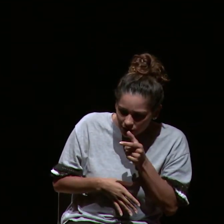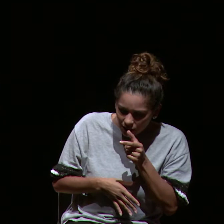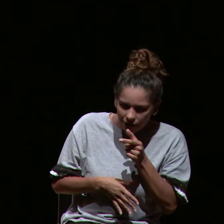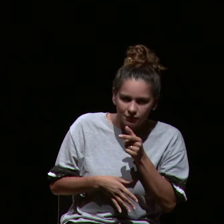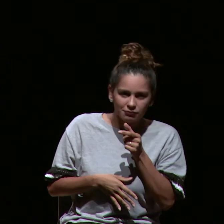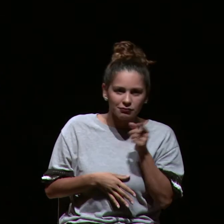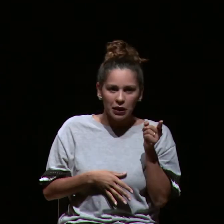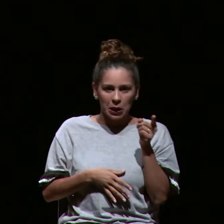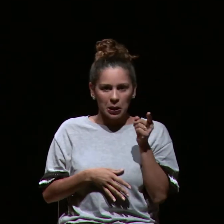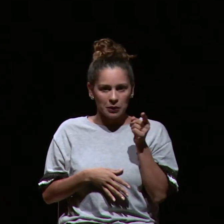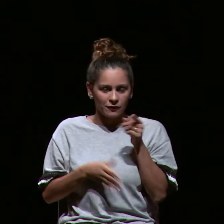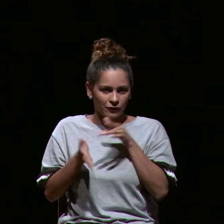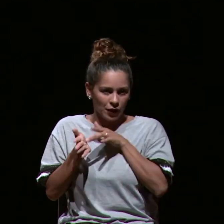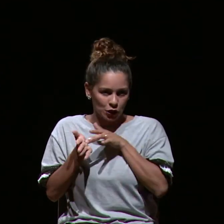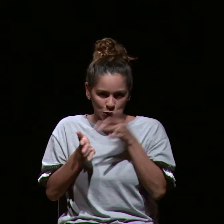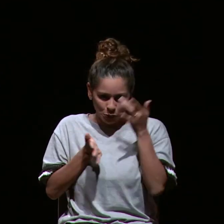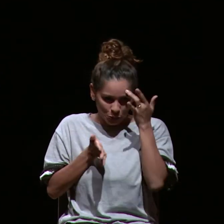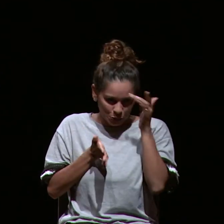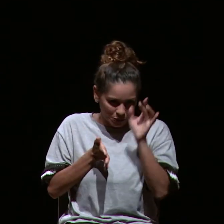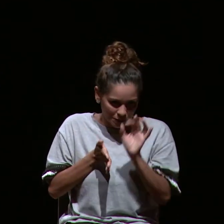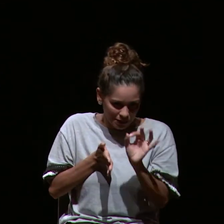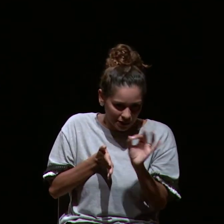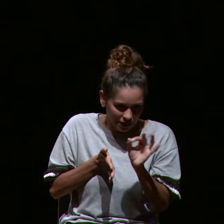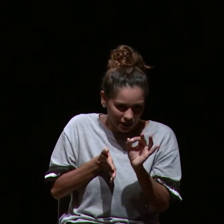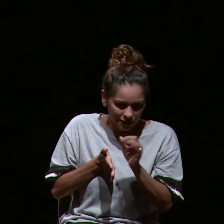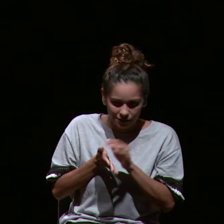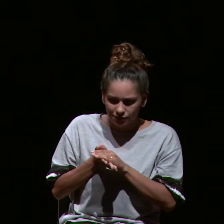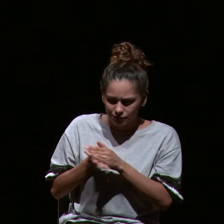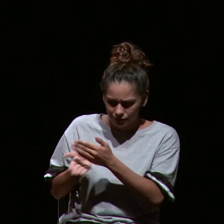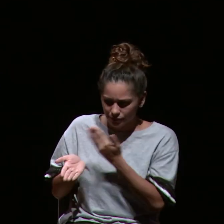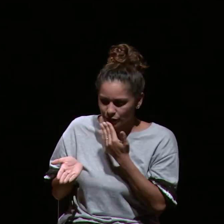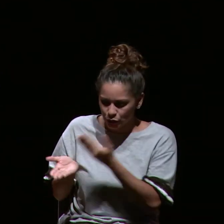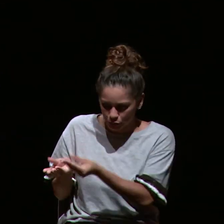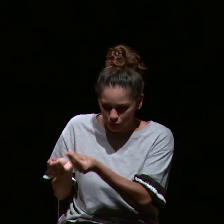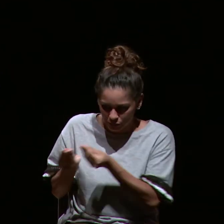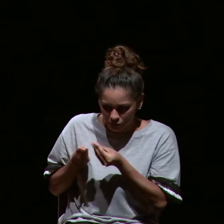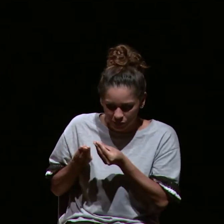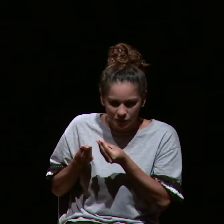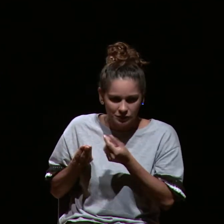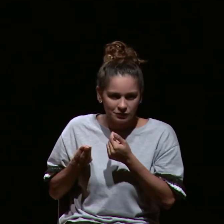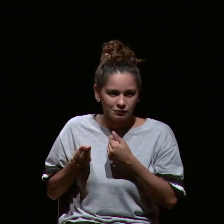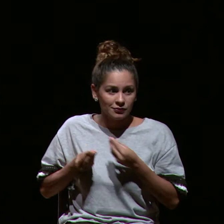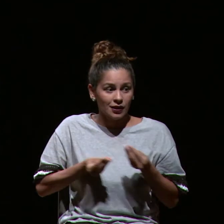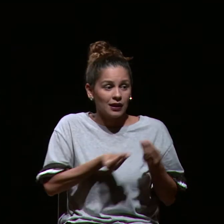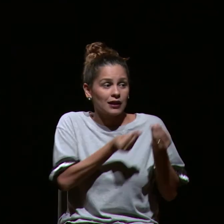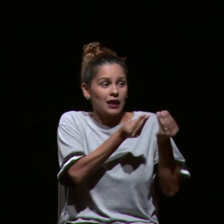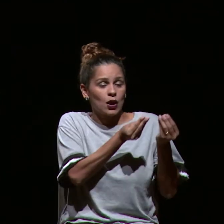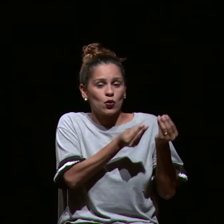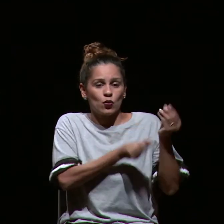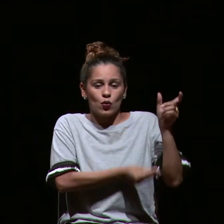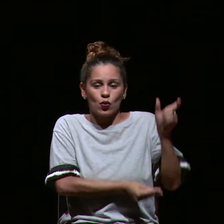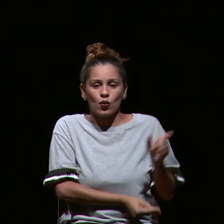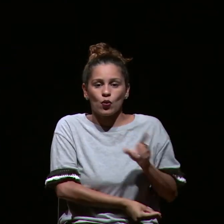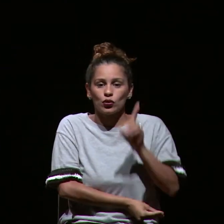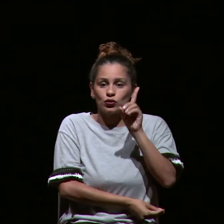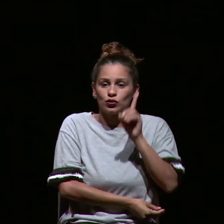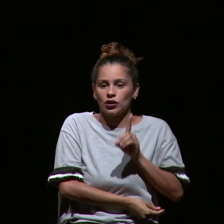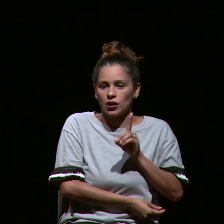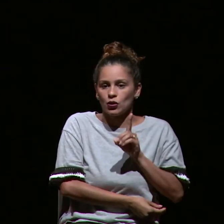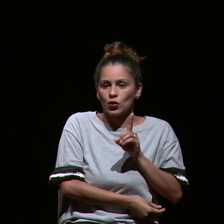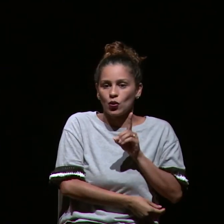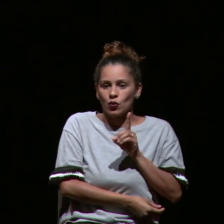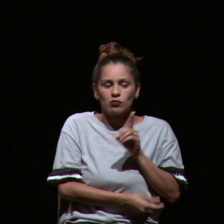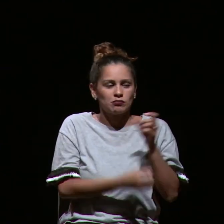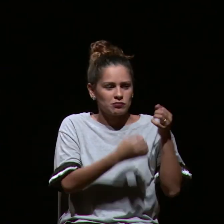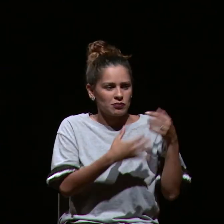de desentendida, me pediu e o mostrou ao diretor, que disse que eu daria um grande retratista e que seria para ele muita honra que algum dia